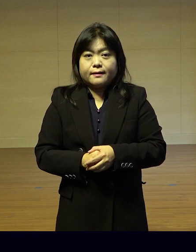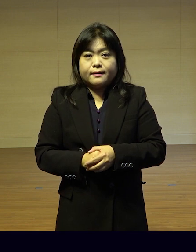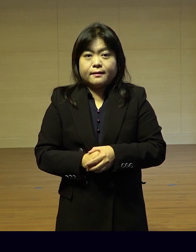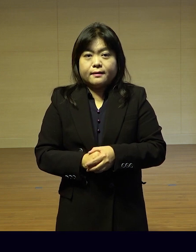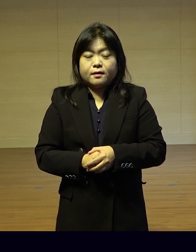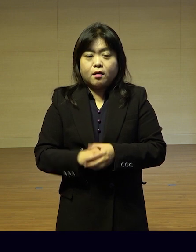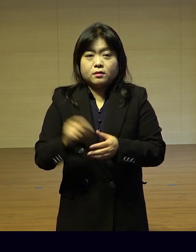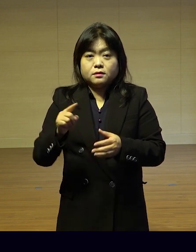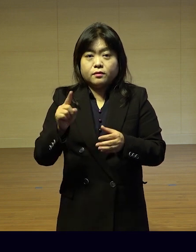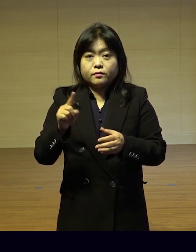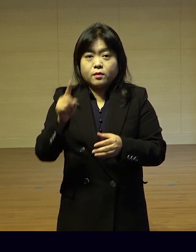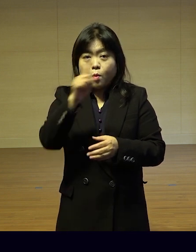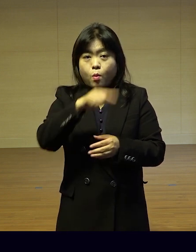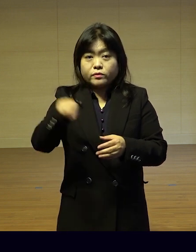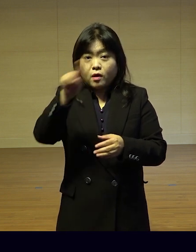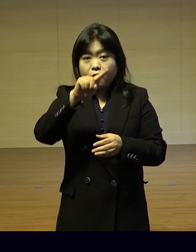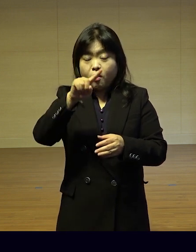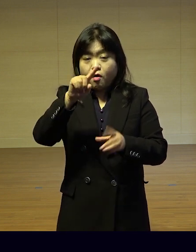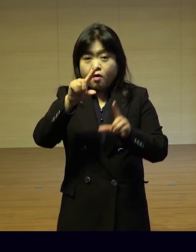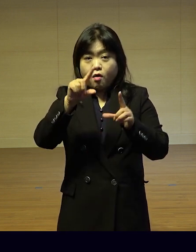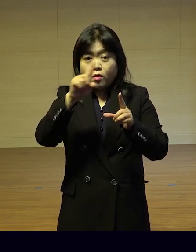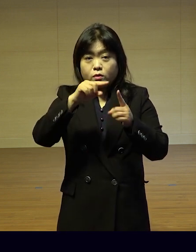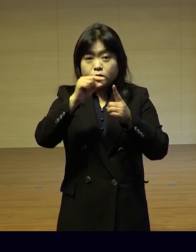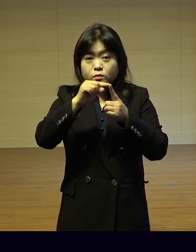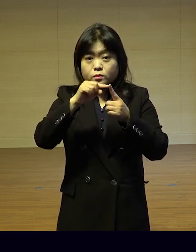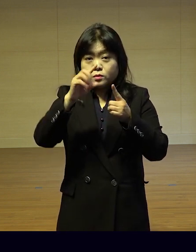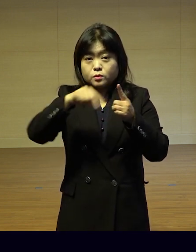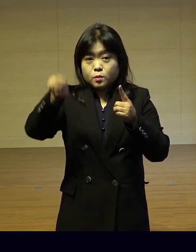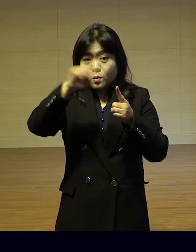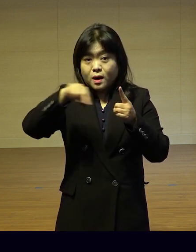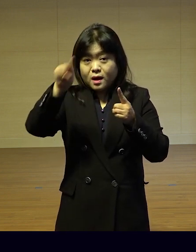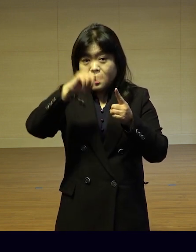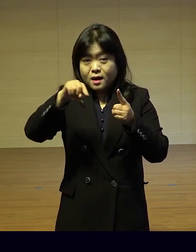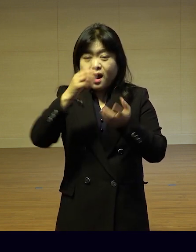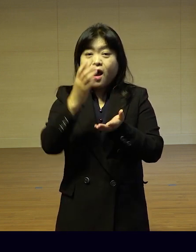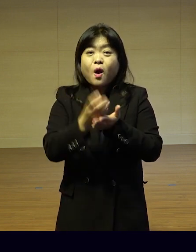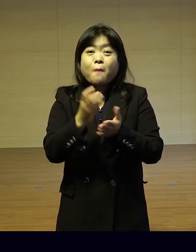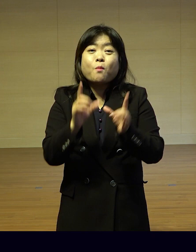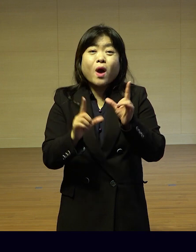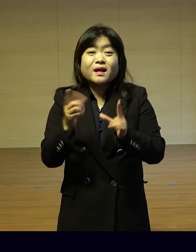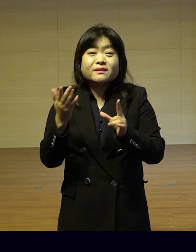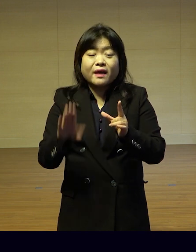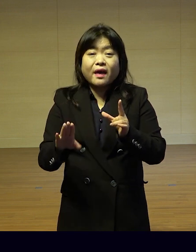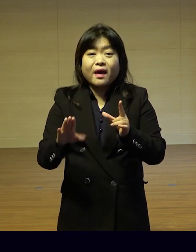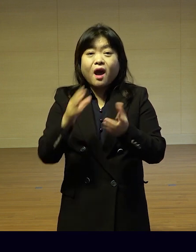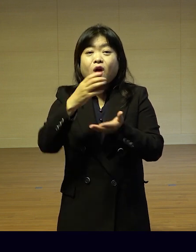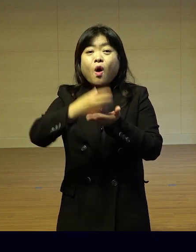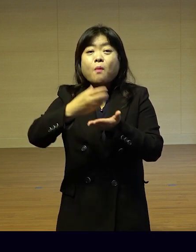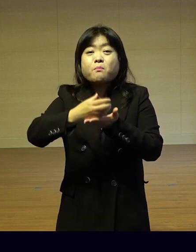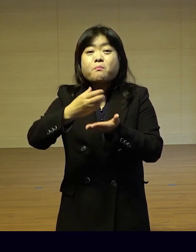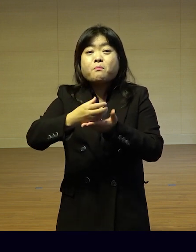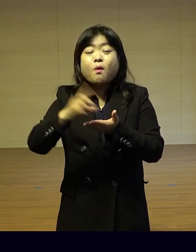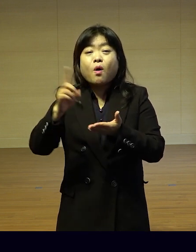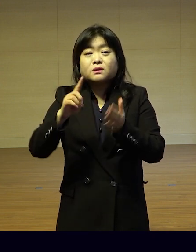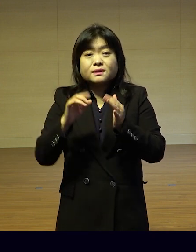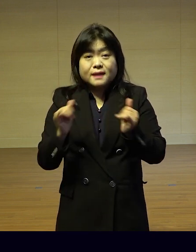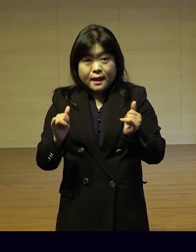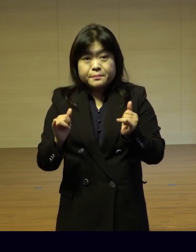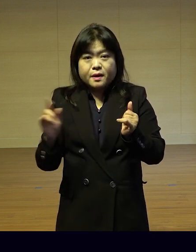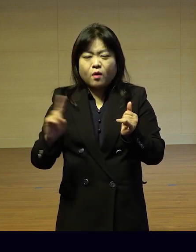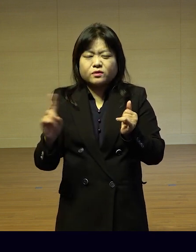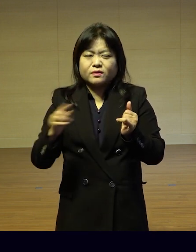어떤 원형 형태의, 결국 알고 보면 컵의 모양인데, 만약에 그것을 우리가 어떤 사람이